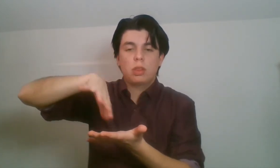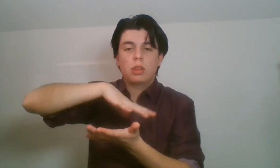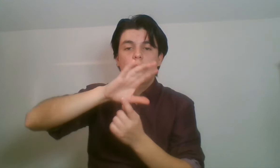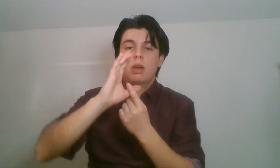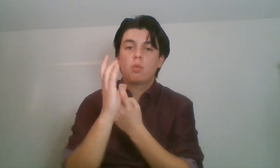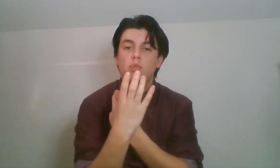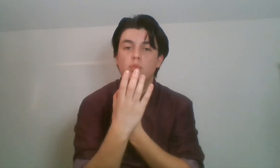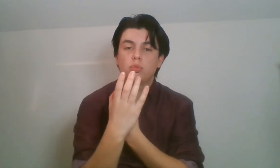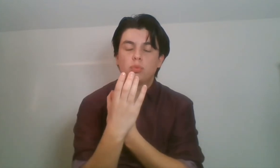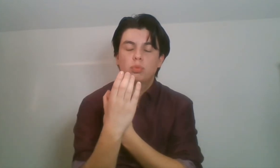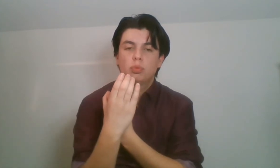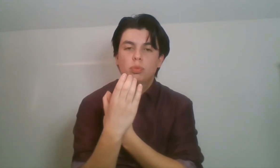habla de que